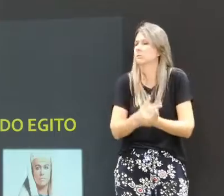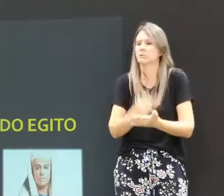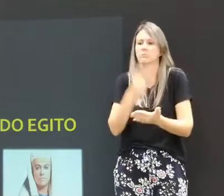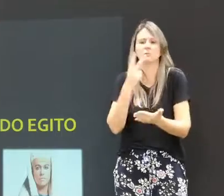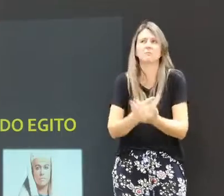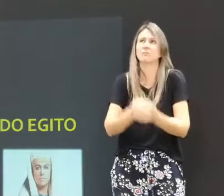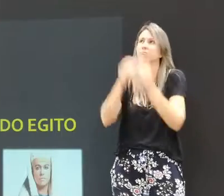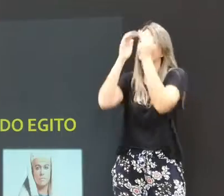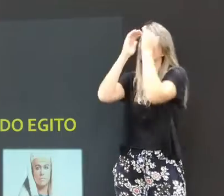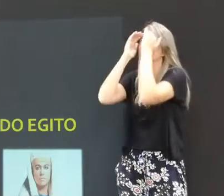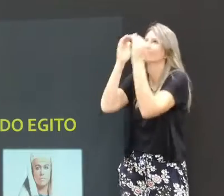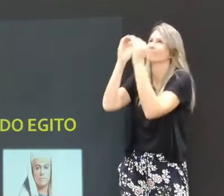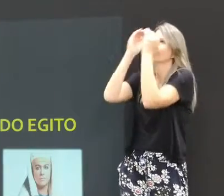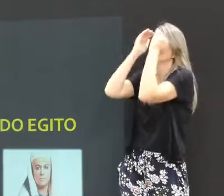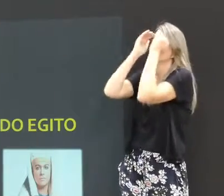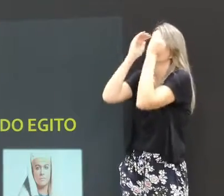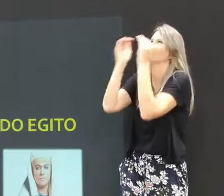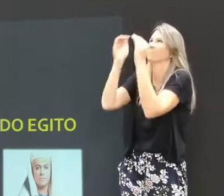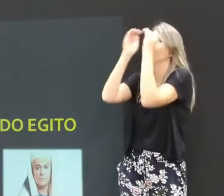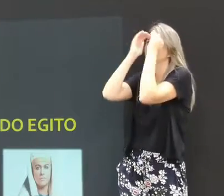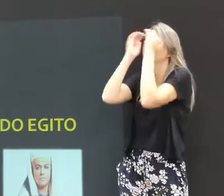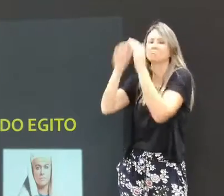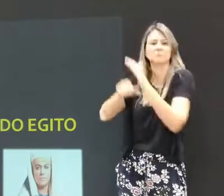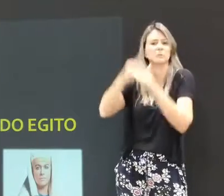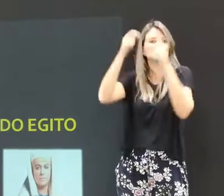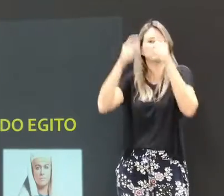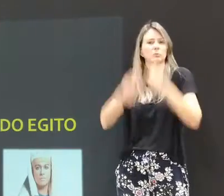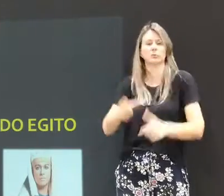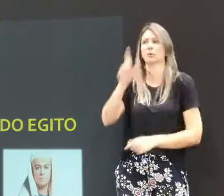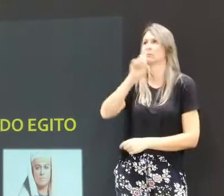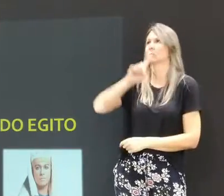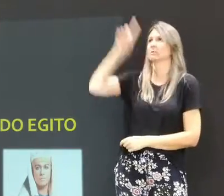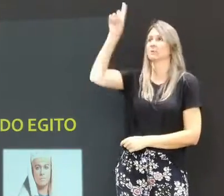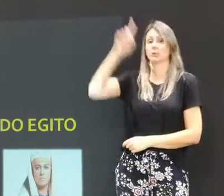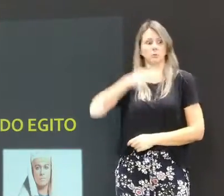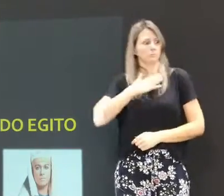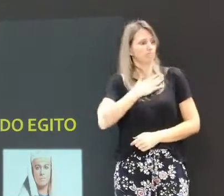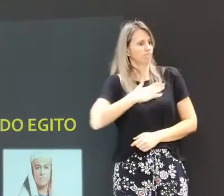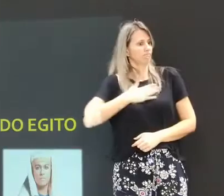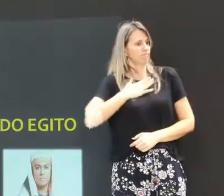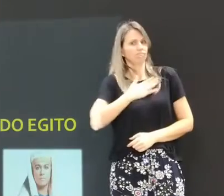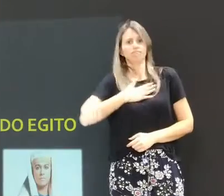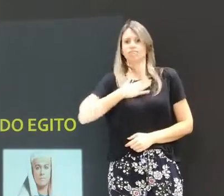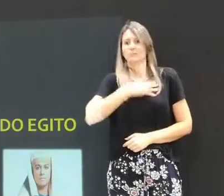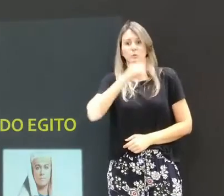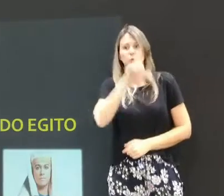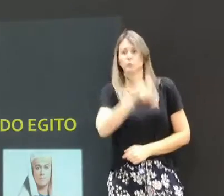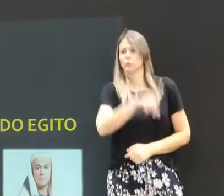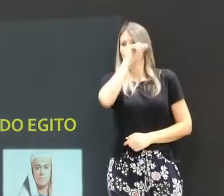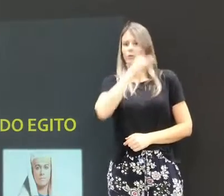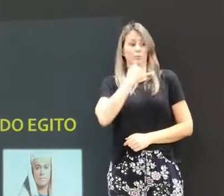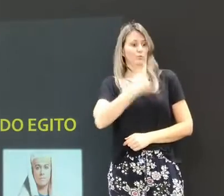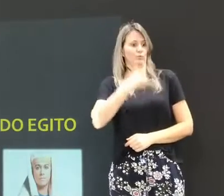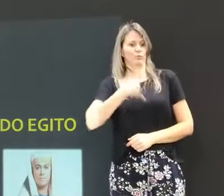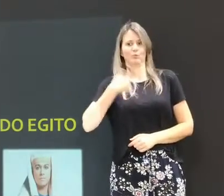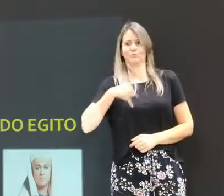justo, sempre, sempre obedecendo ao Senhor. Sempre Deus é o primeiro na sua vida. E Deus olhava para ele, né, e